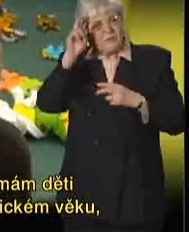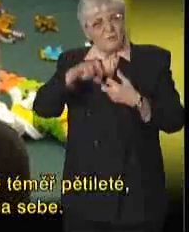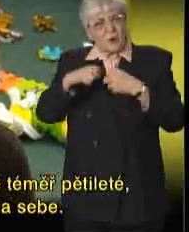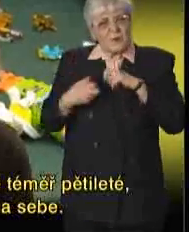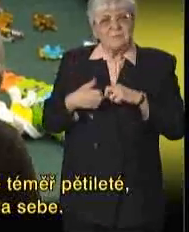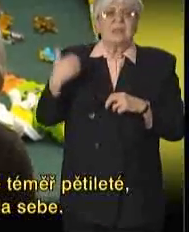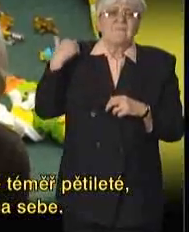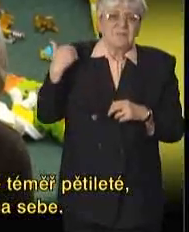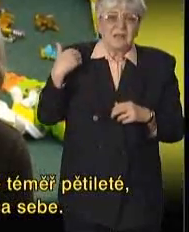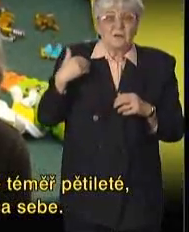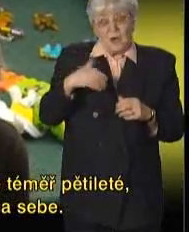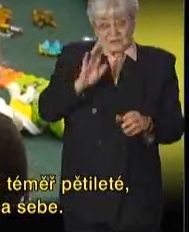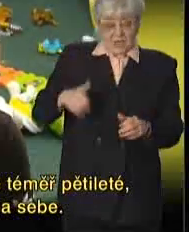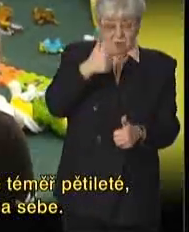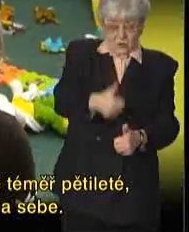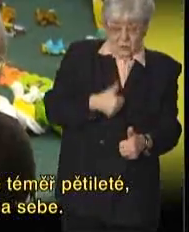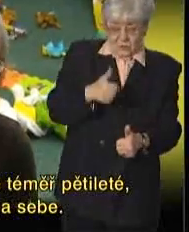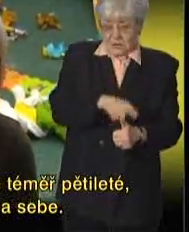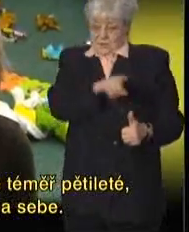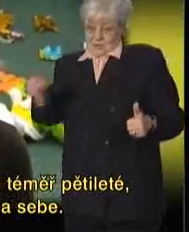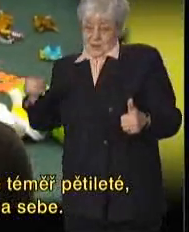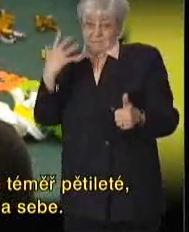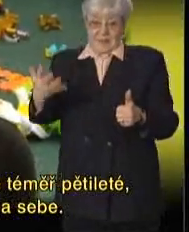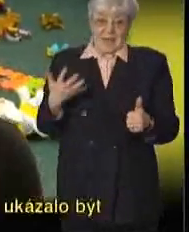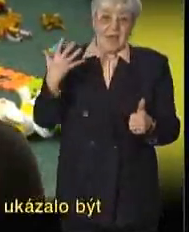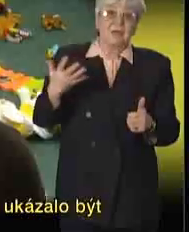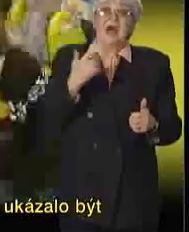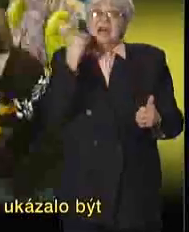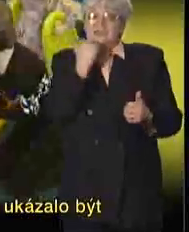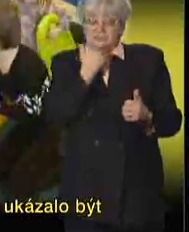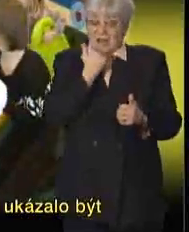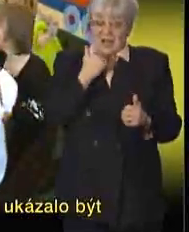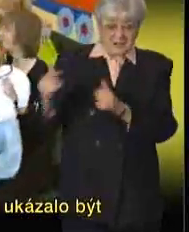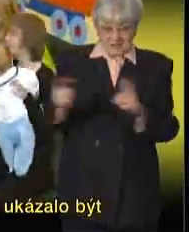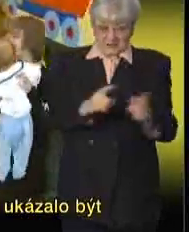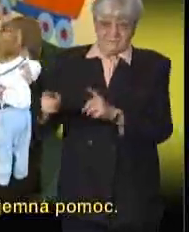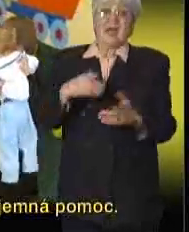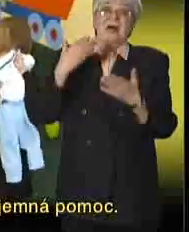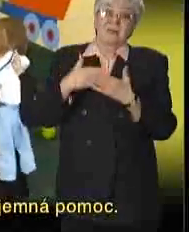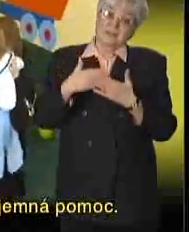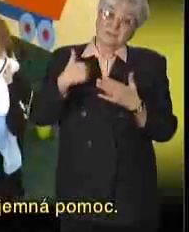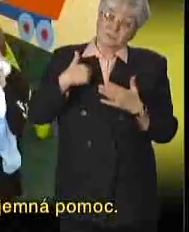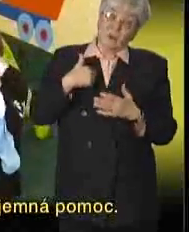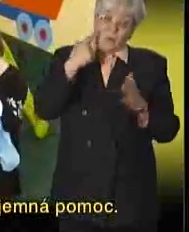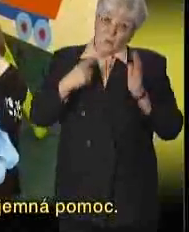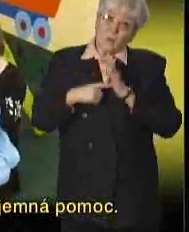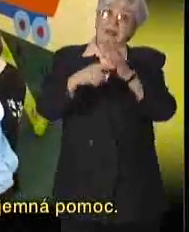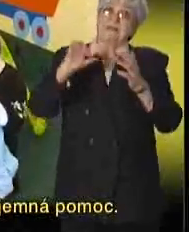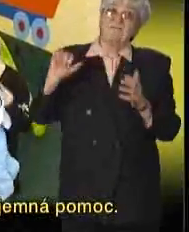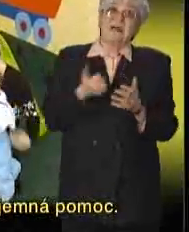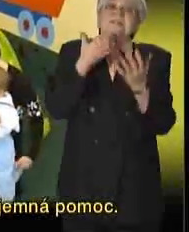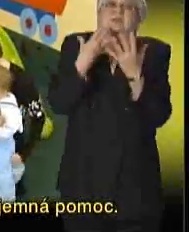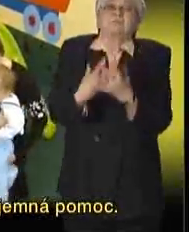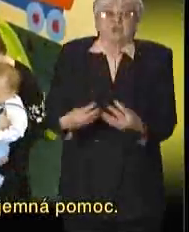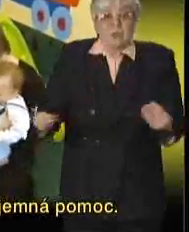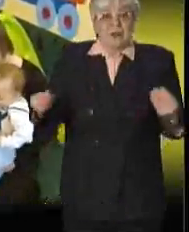dítě a dítě téměř 5leté a žádlí na sebe a tak různě, tak se mně to ukázalo být jako velice, velice